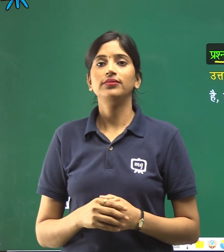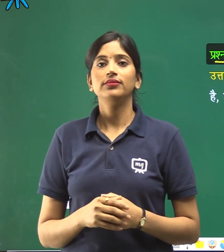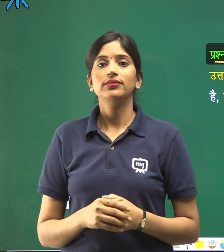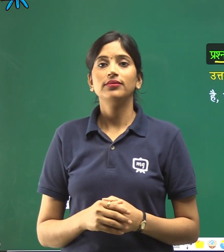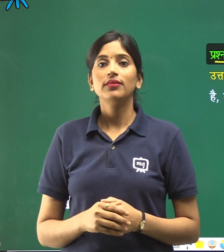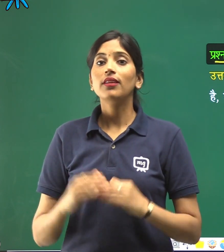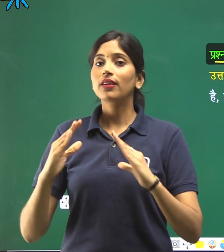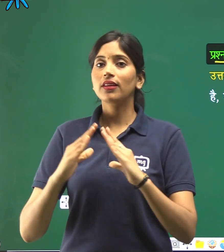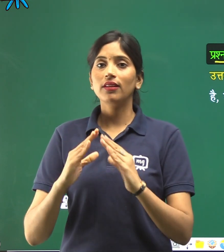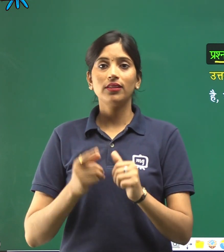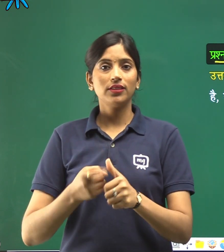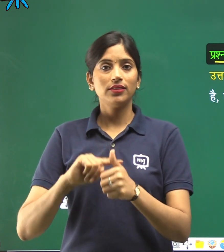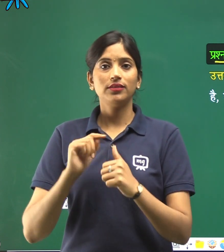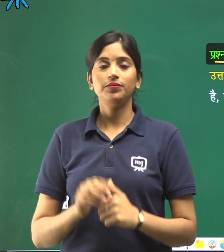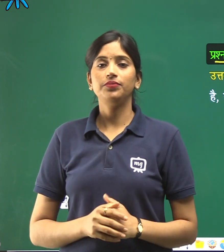घर का